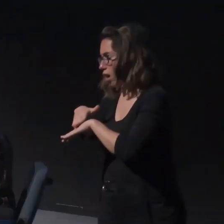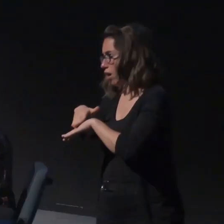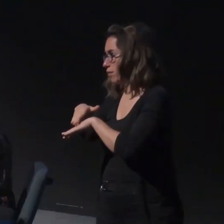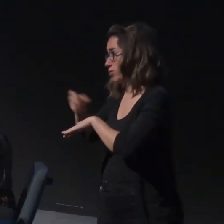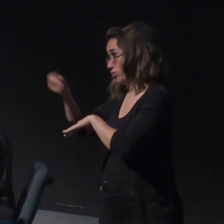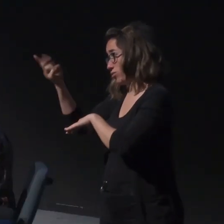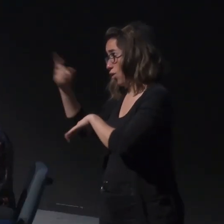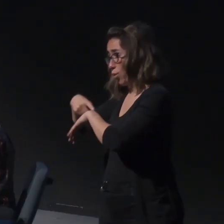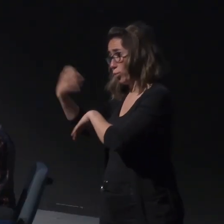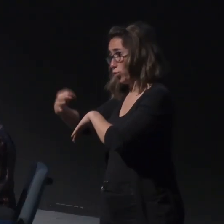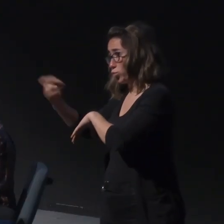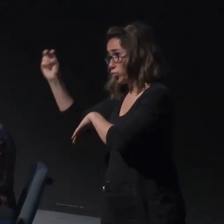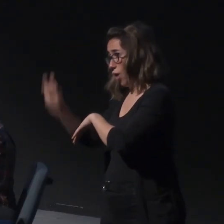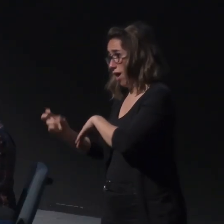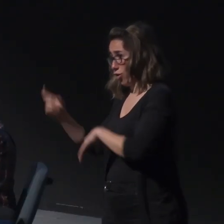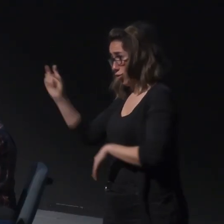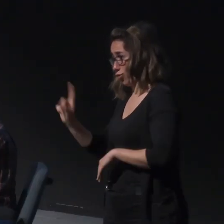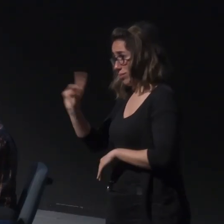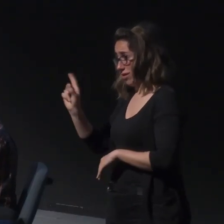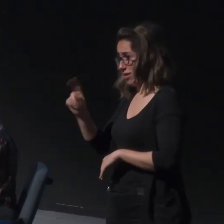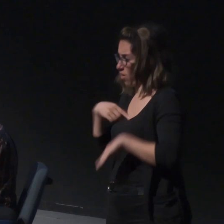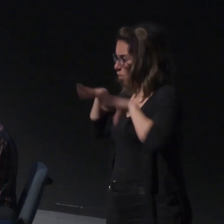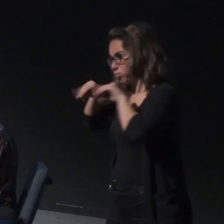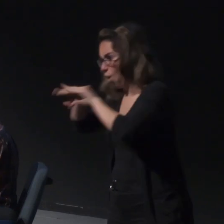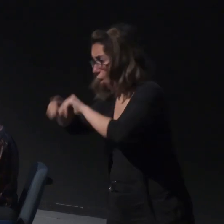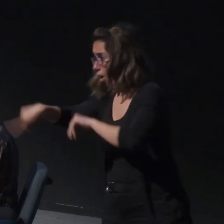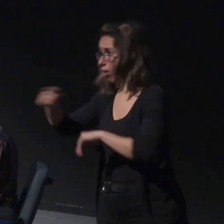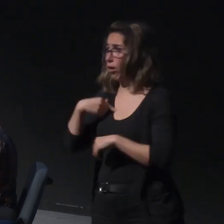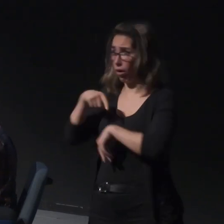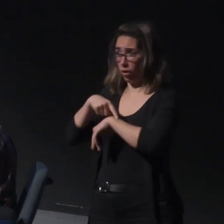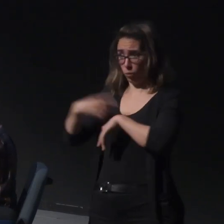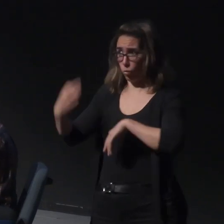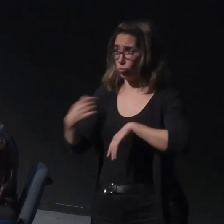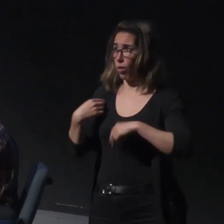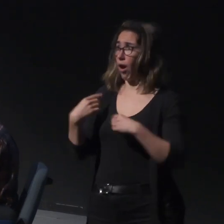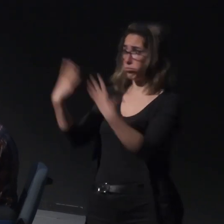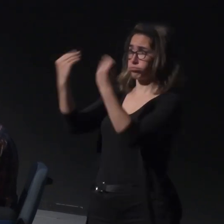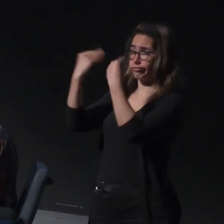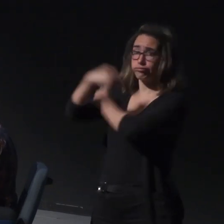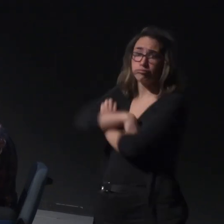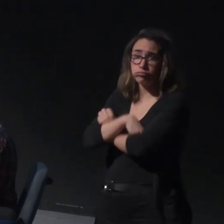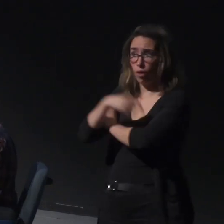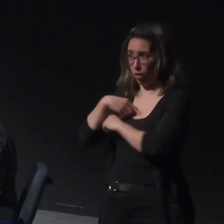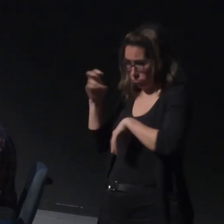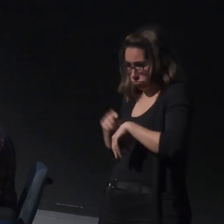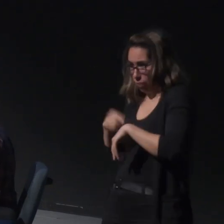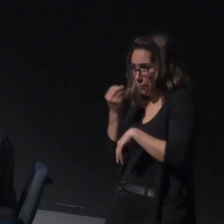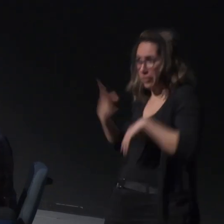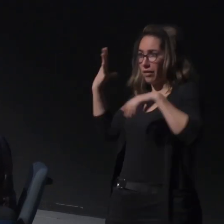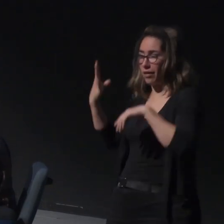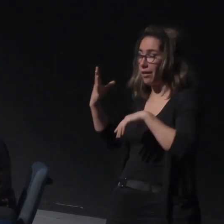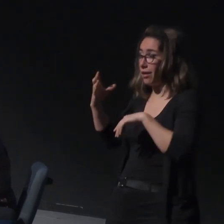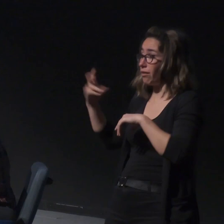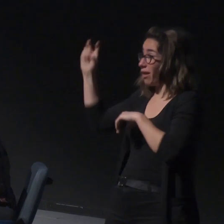llegado, ¿no? Oye, aquí que nadie viene puntual. Y están cuatro en clase. Claro, lo están escuchando los cuatro que están en clase. Si hay, lo tienen que escuchar los que no